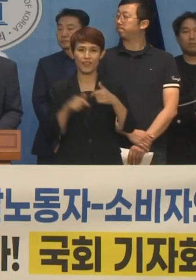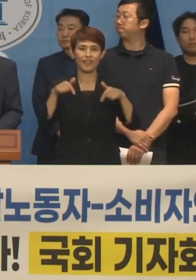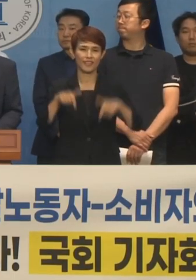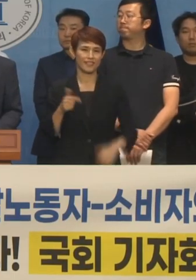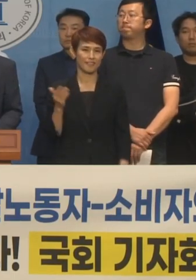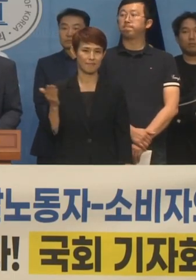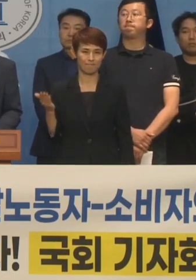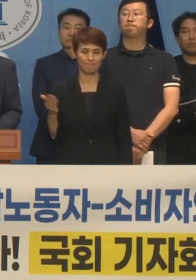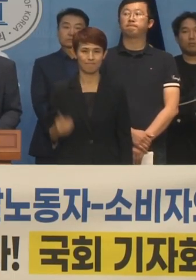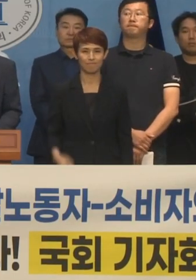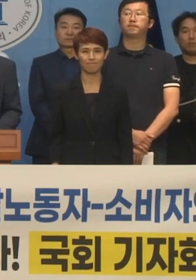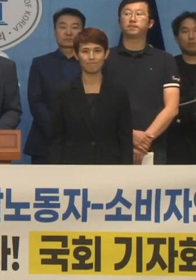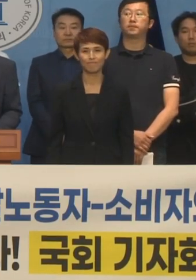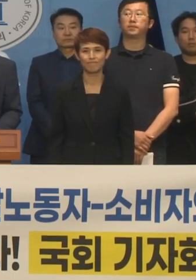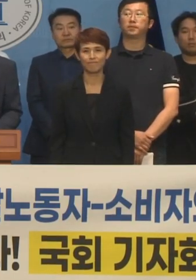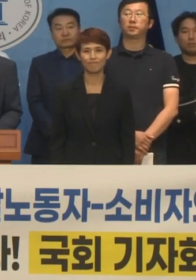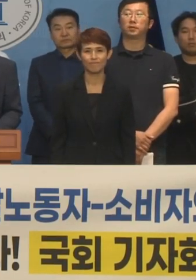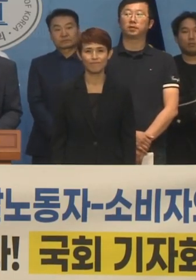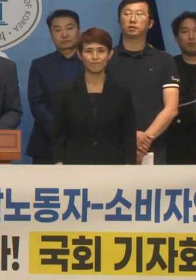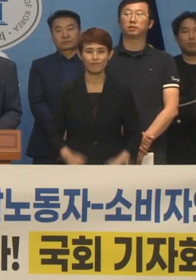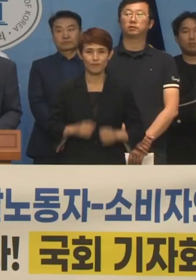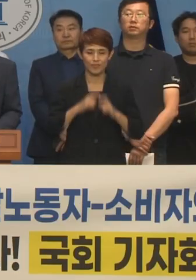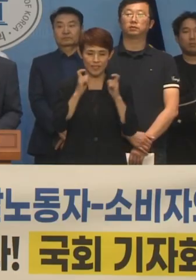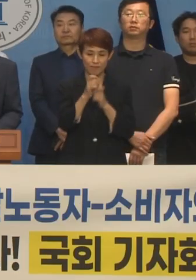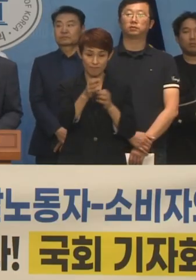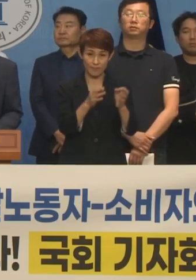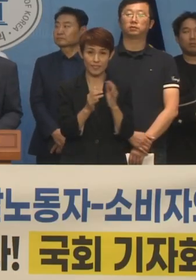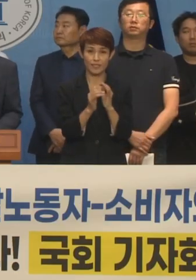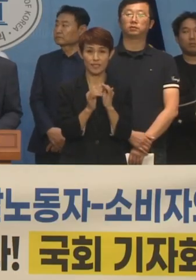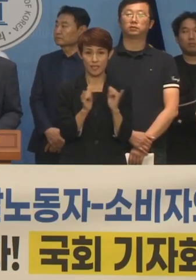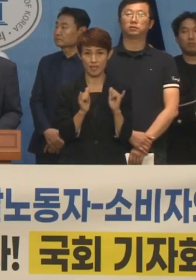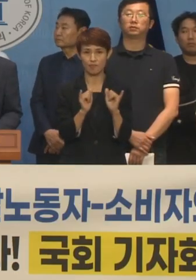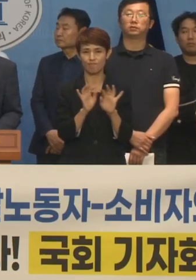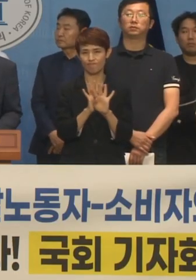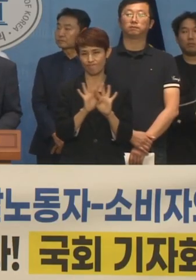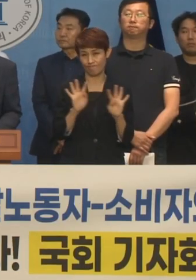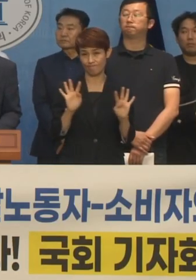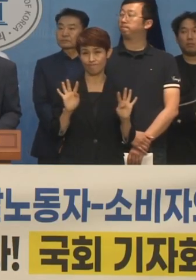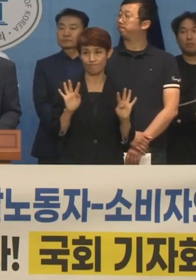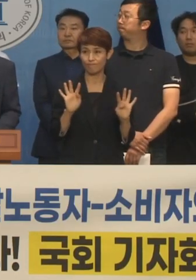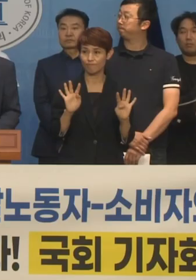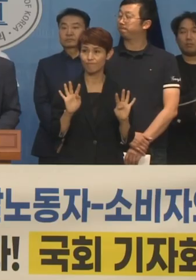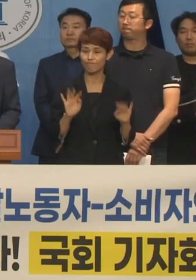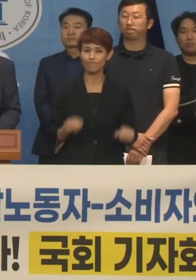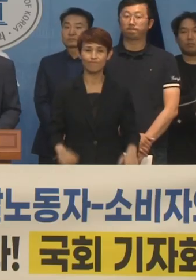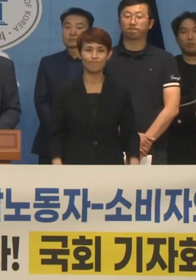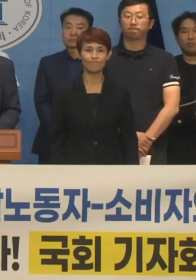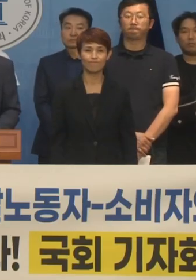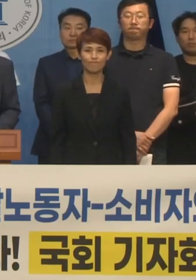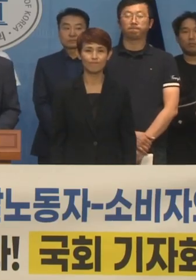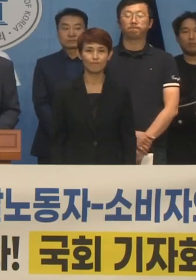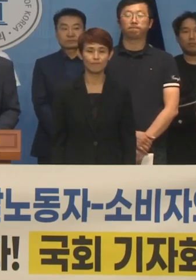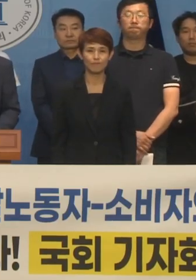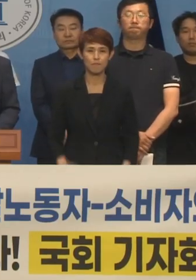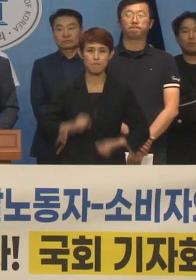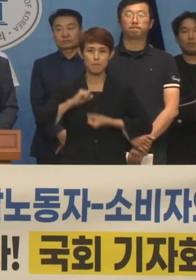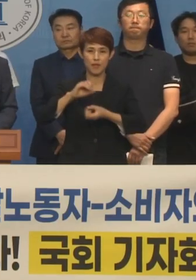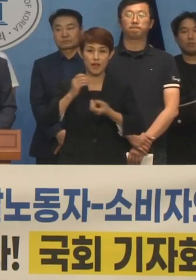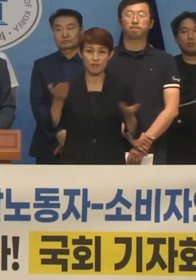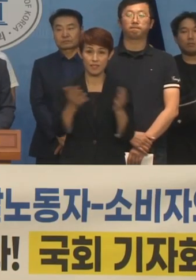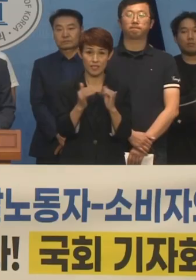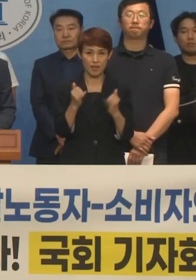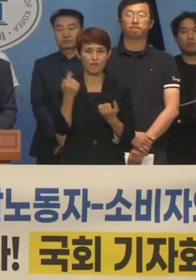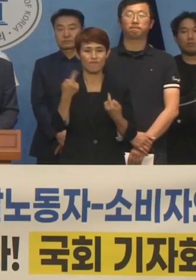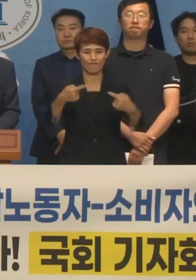그리고 자영업자분들 오셨습니다. 인사 한번 해주세요. 주시고요. 배달